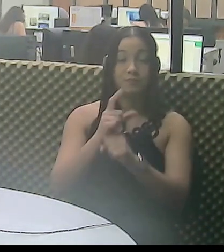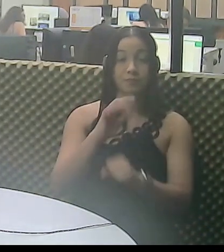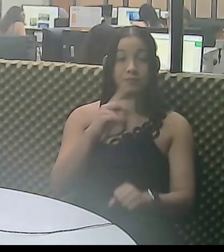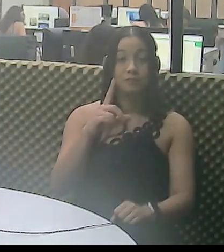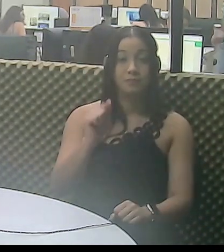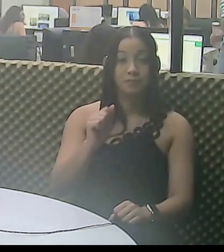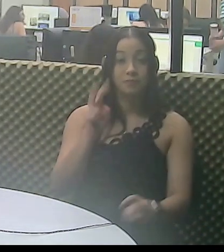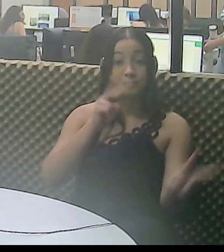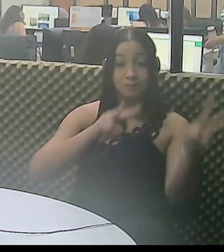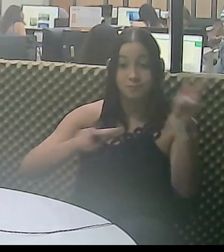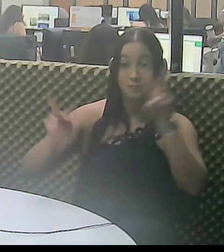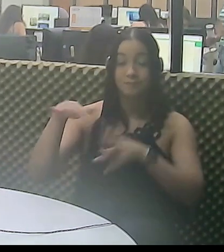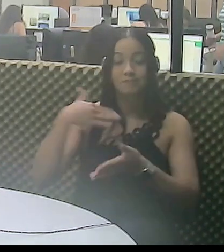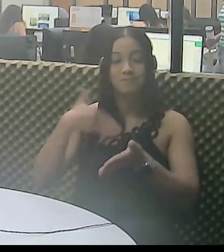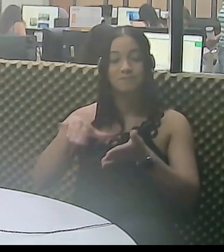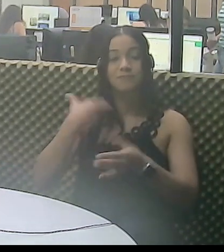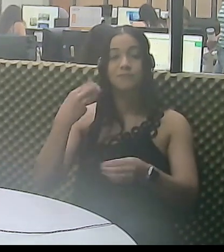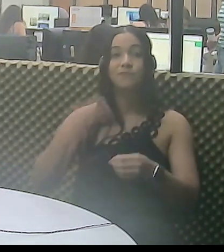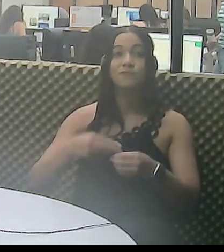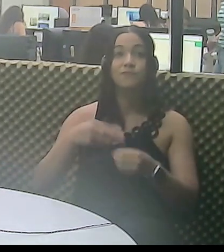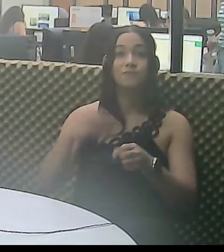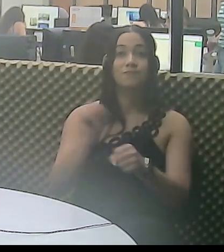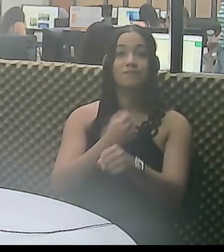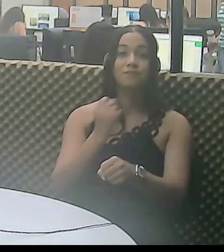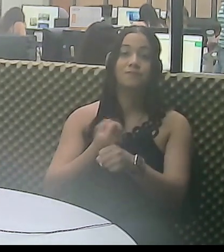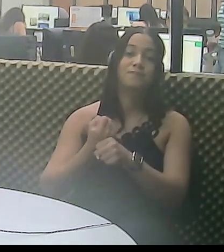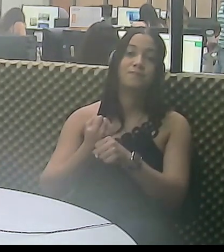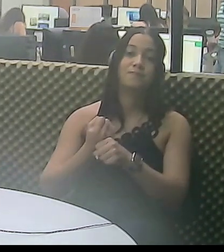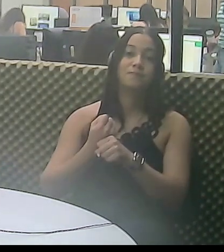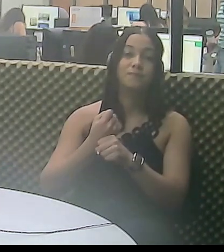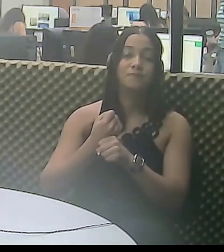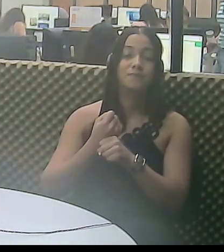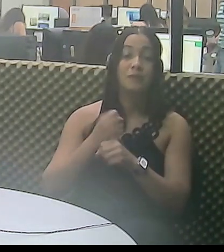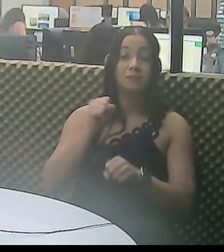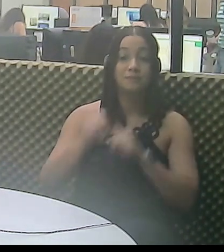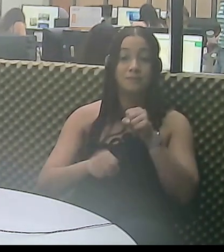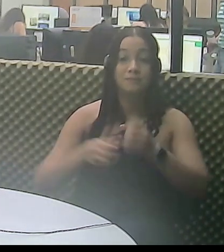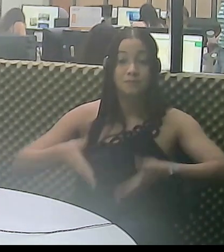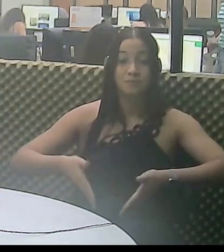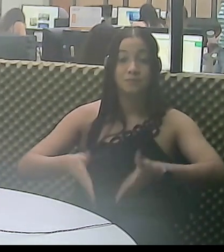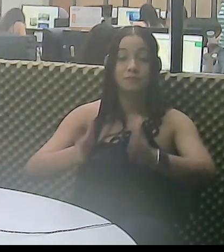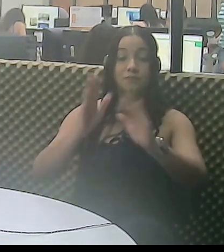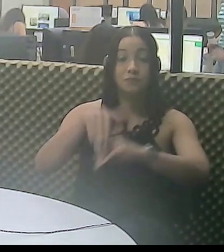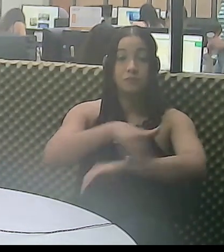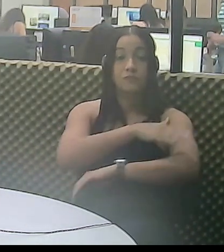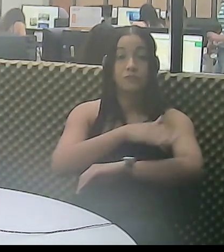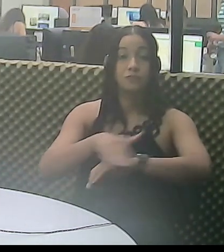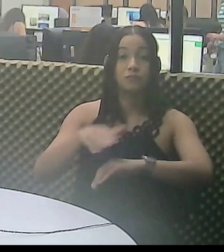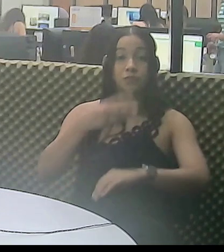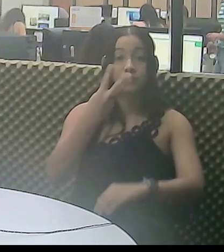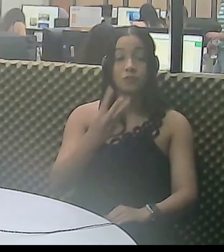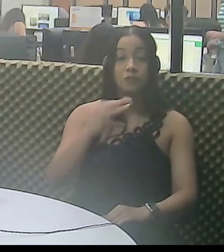é supervisionado pela Secretaria Municipal de Obras e prevê que a ciclovia da Aspirante Mega tenha